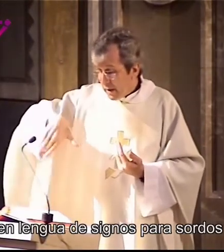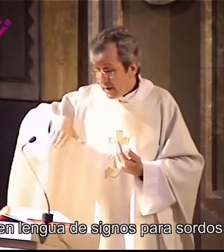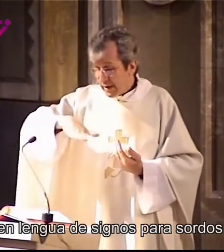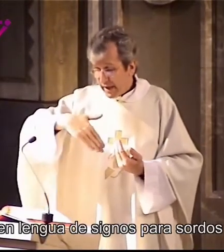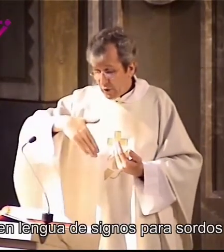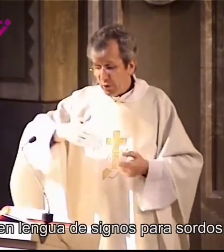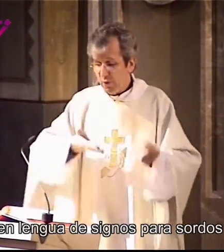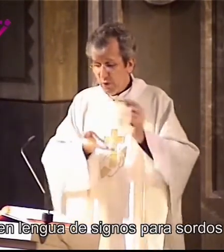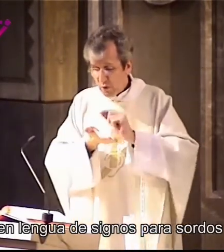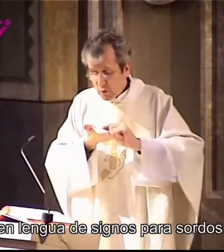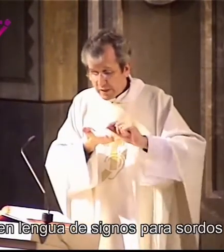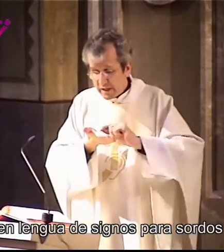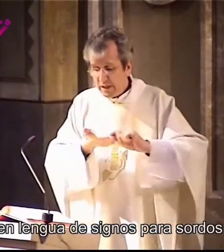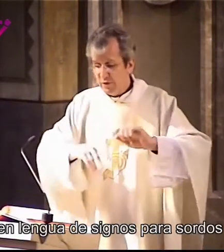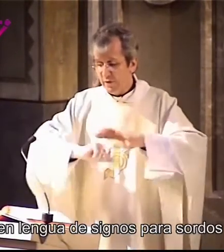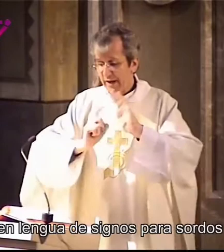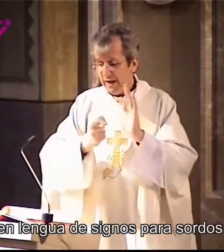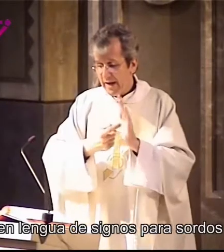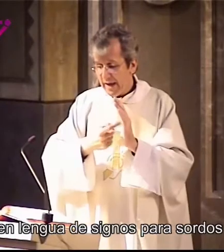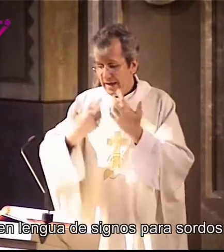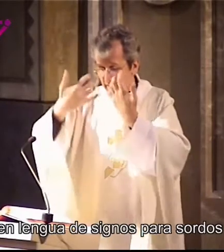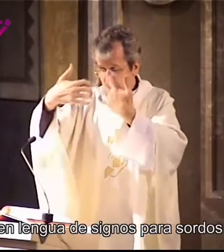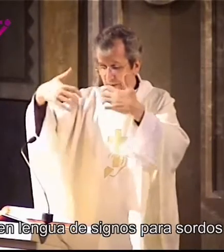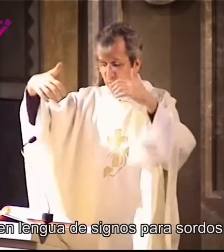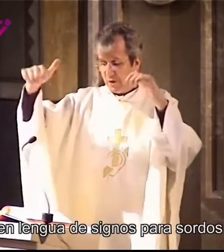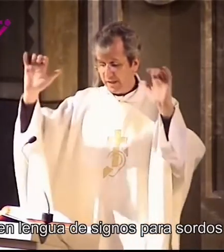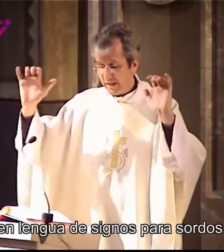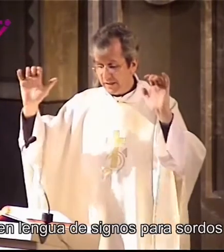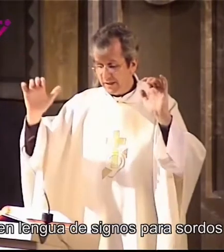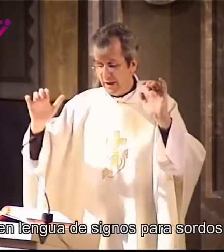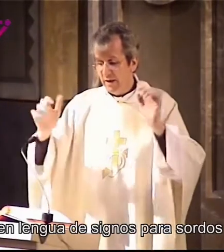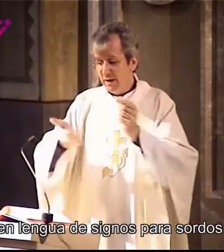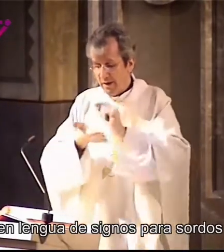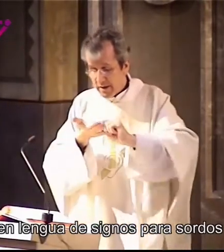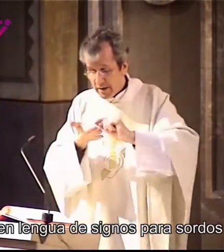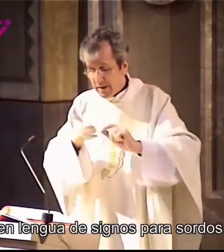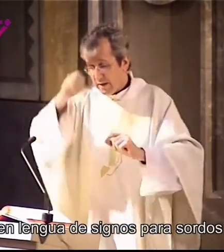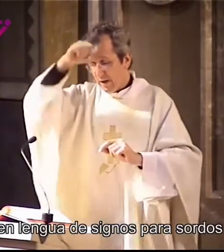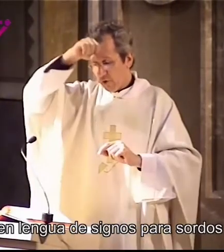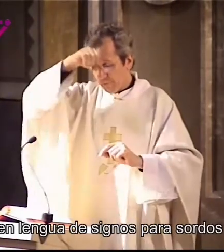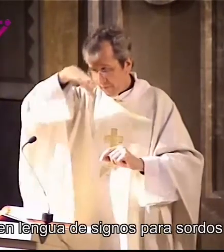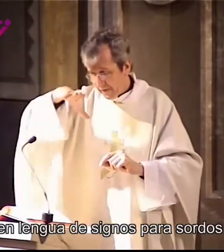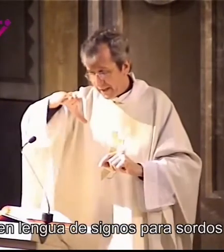que todo lo escrito en la ley de Moisés y en los profetas